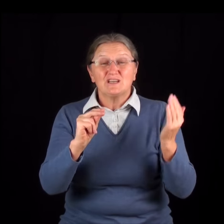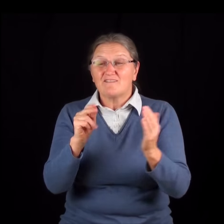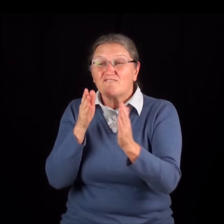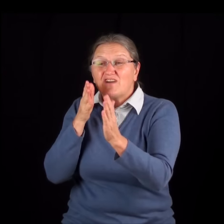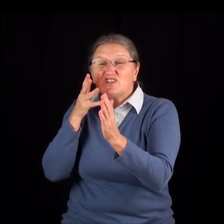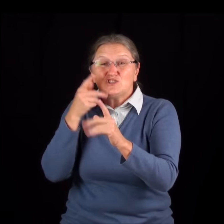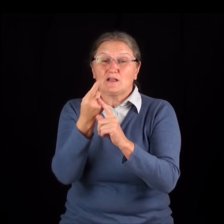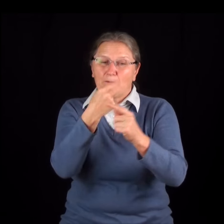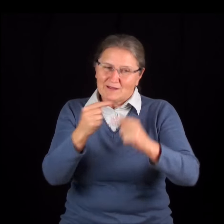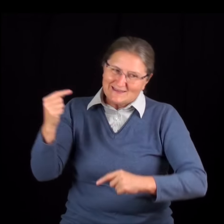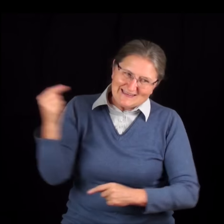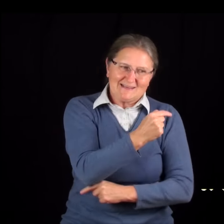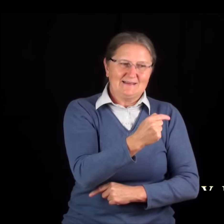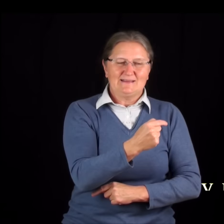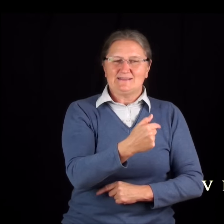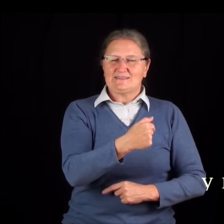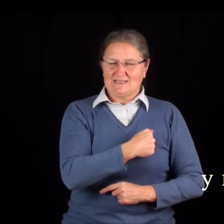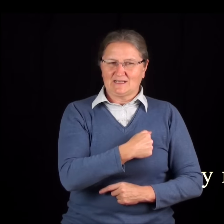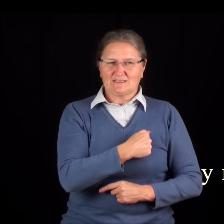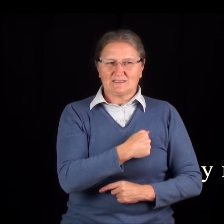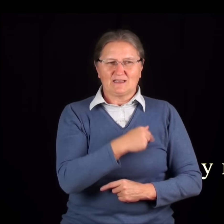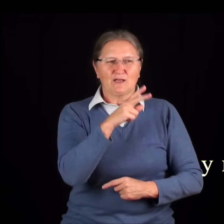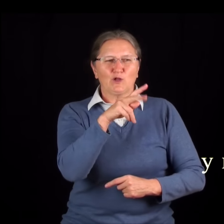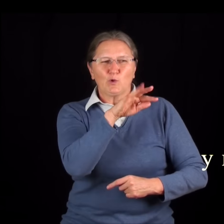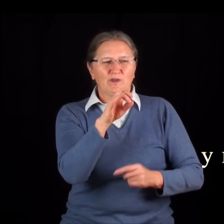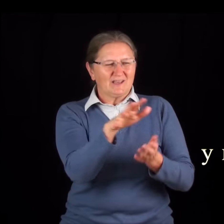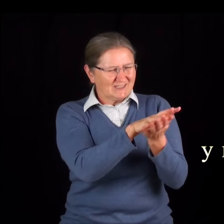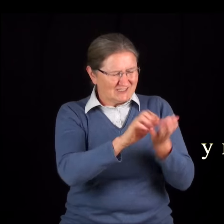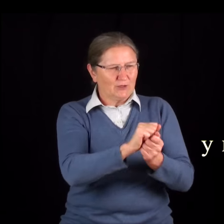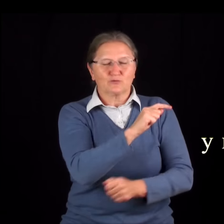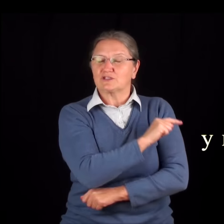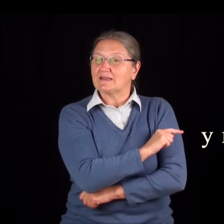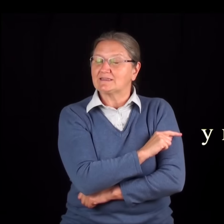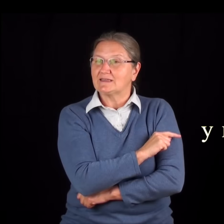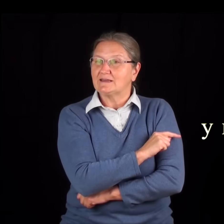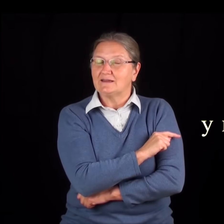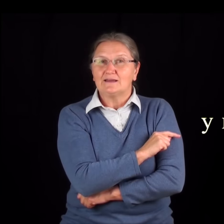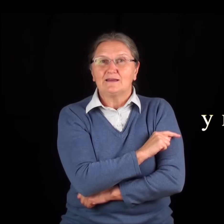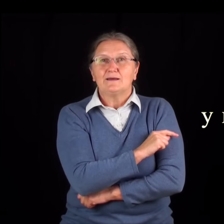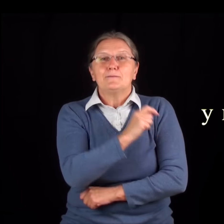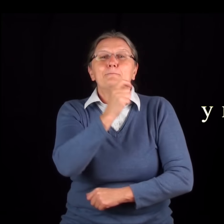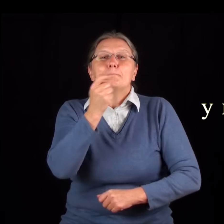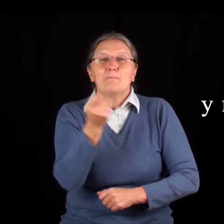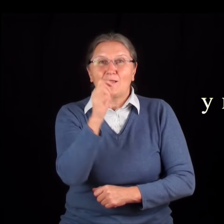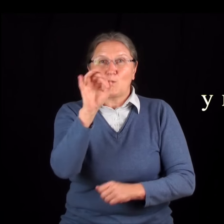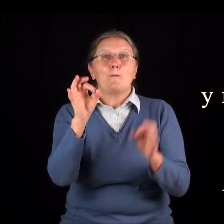войдет в их же сердце, и луки их сокрушатся. Малое у